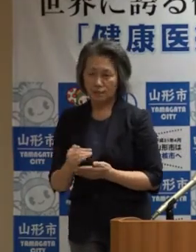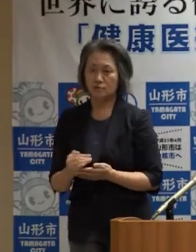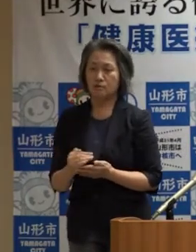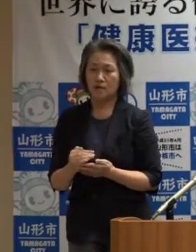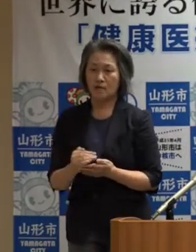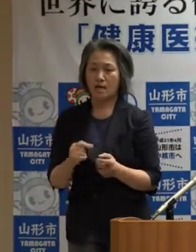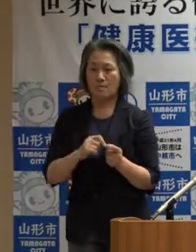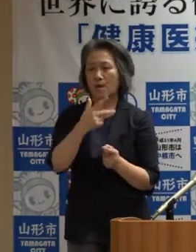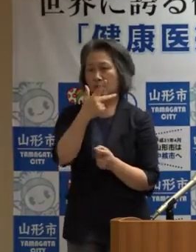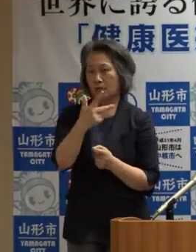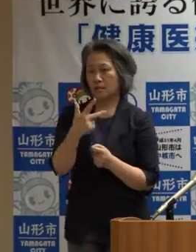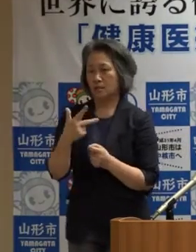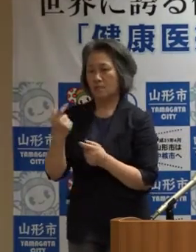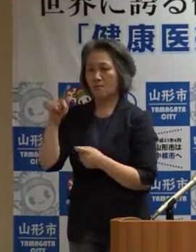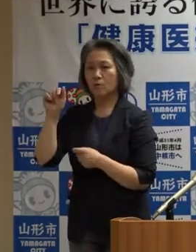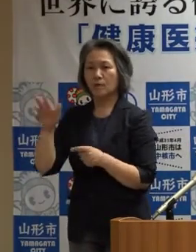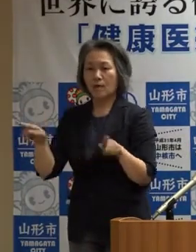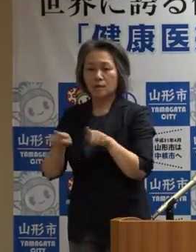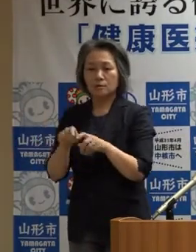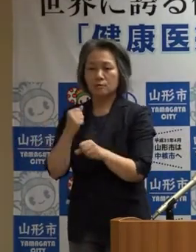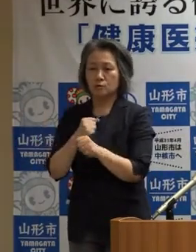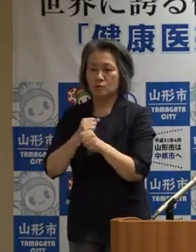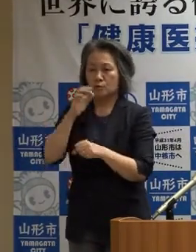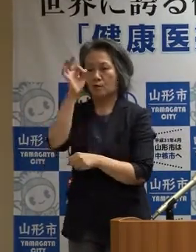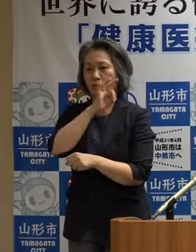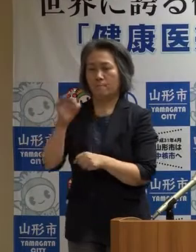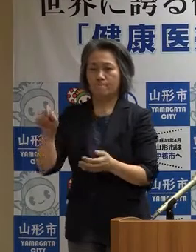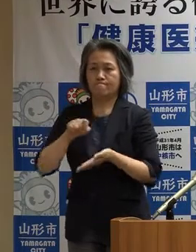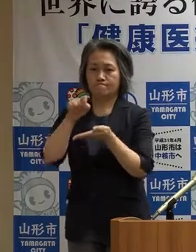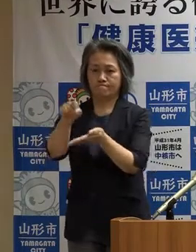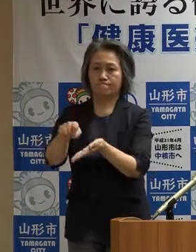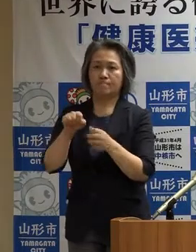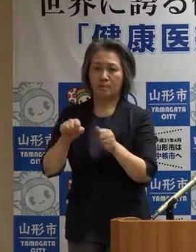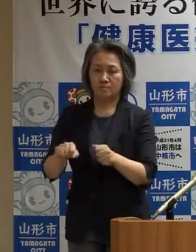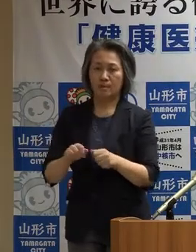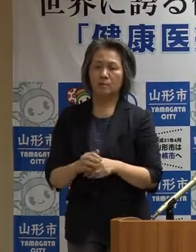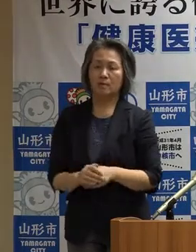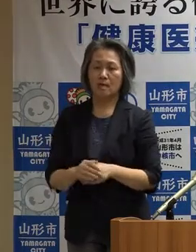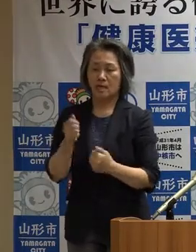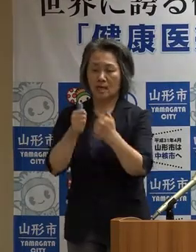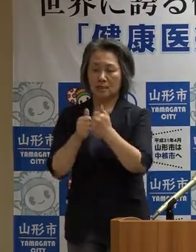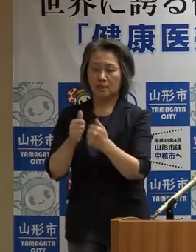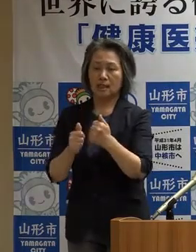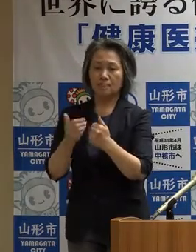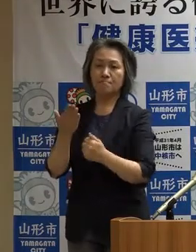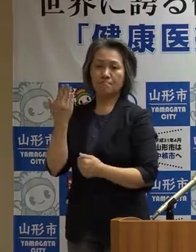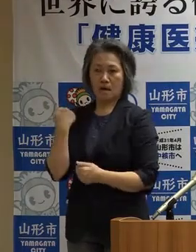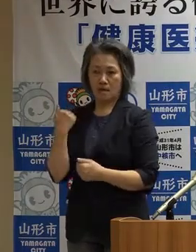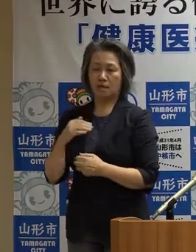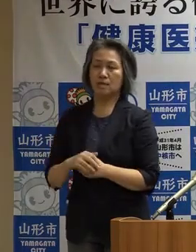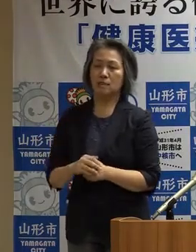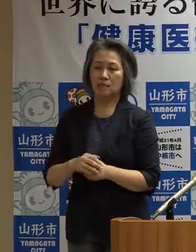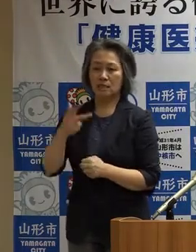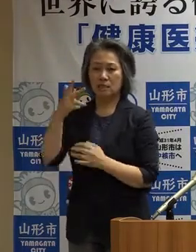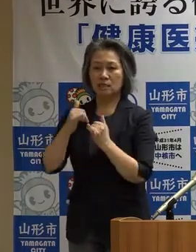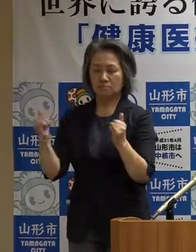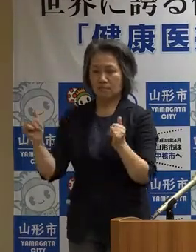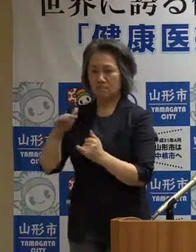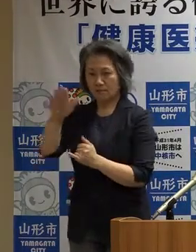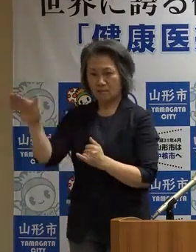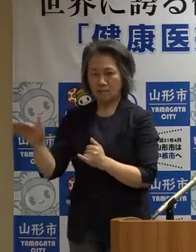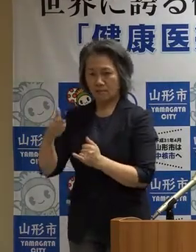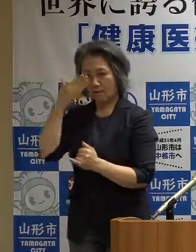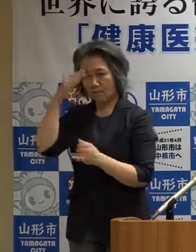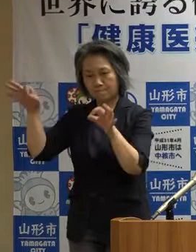テリオ山形がコラボしたグッズを進呈いたします。また試合開始前にスタジアム内において市民の皆様からお預かり